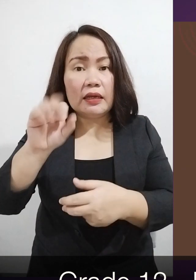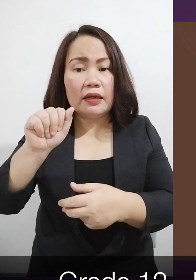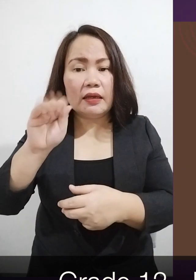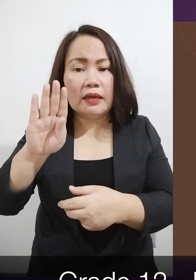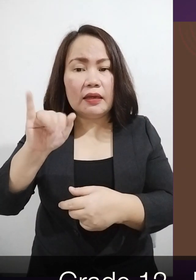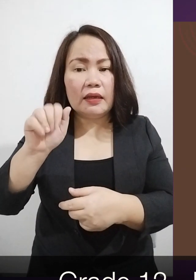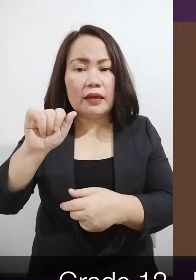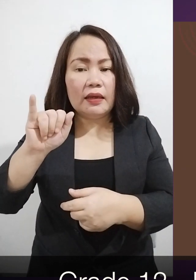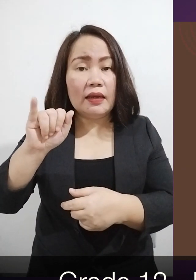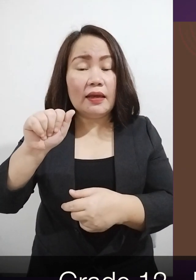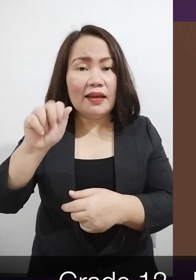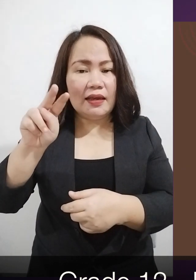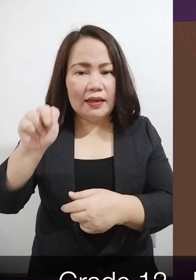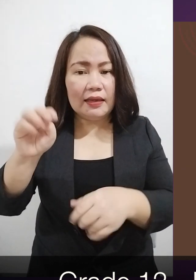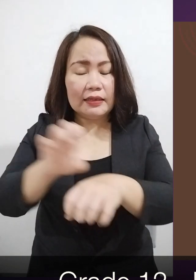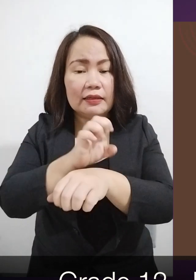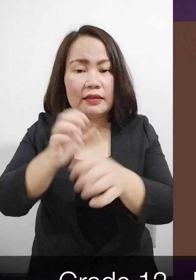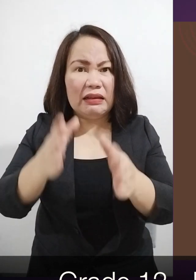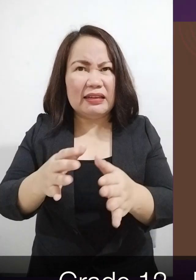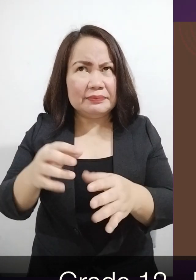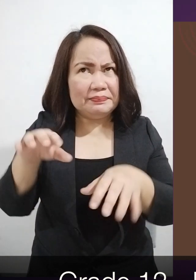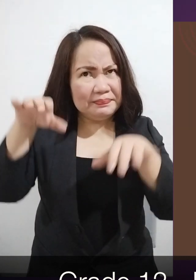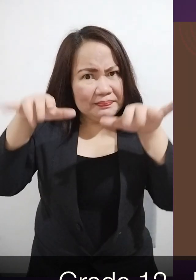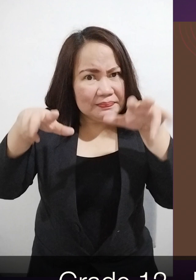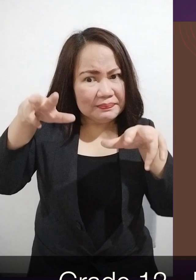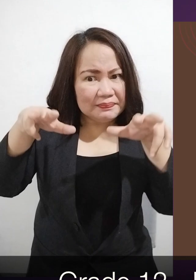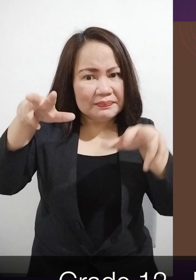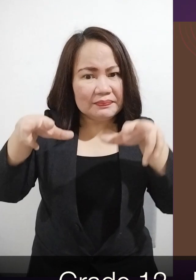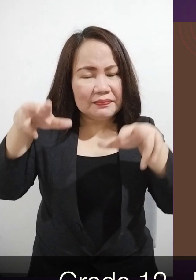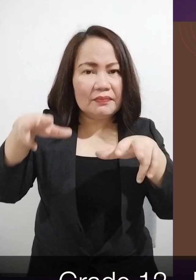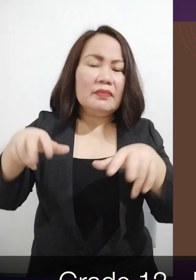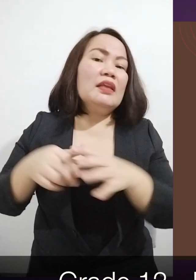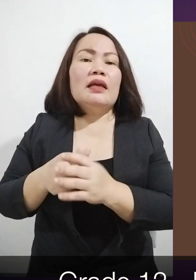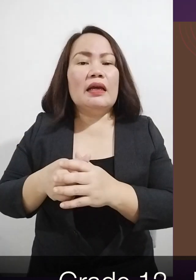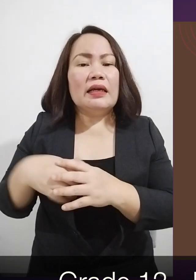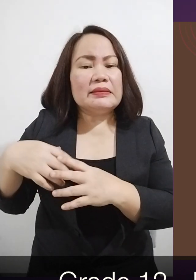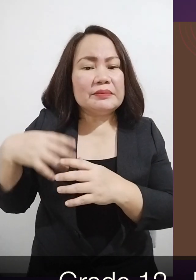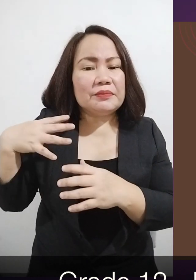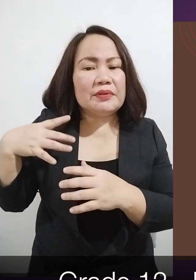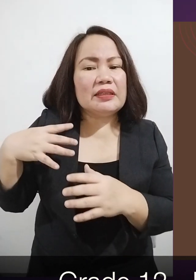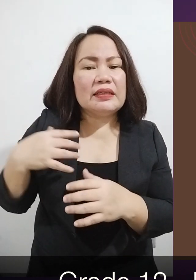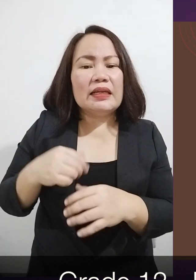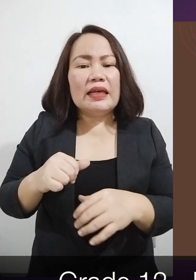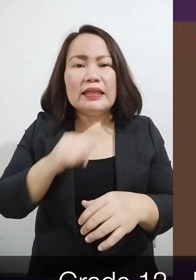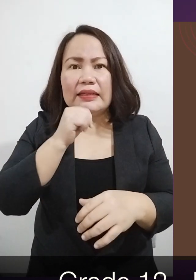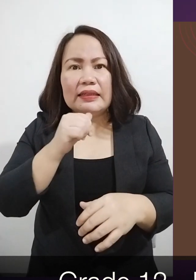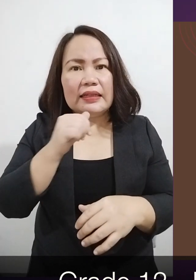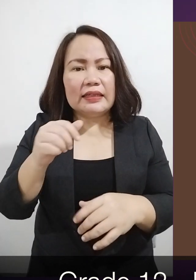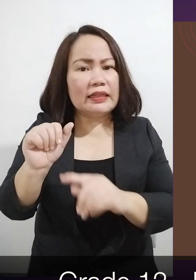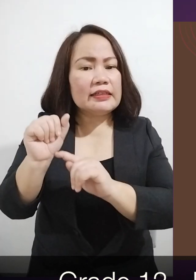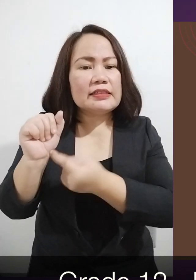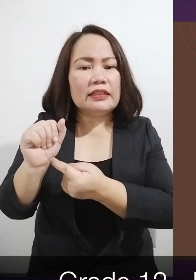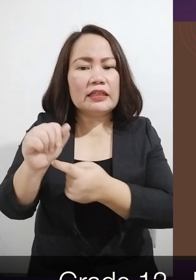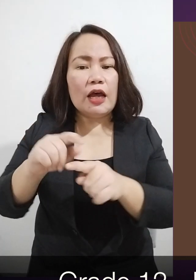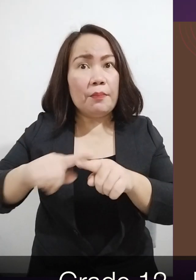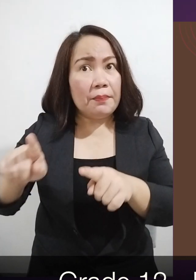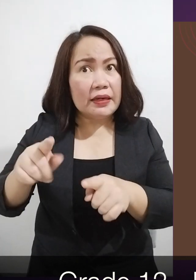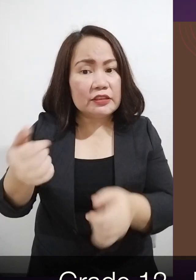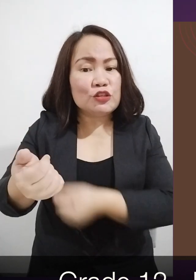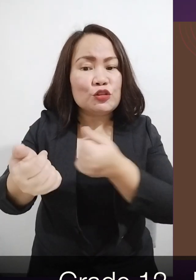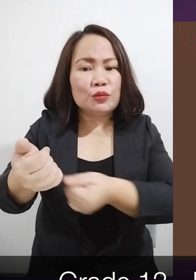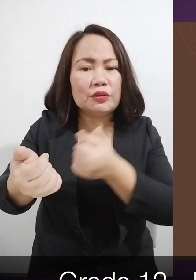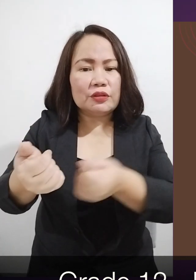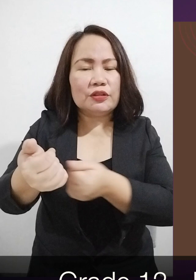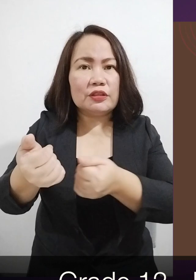3. Fabian entrepreneur. Nag-aalangan sila sa mga pagbabagong gagawin sa samahan, hindi sila nagpapasimula ngunit